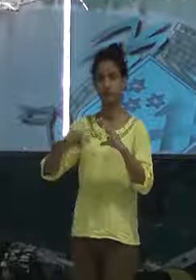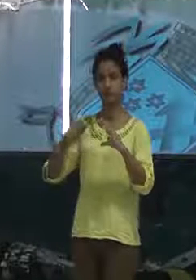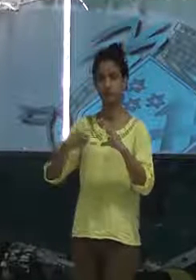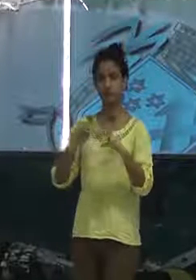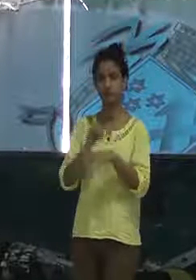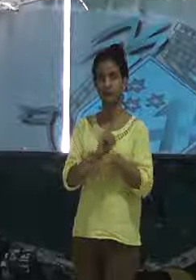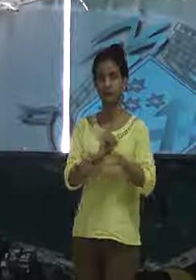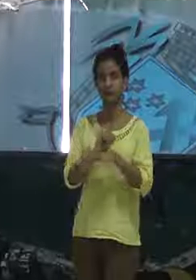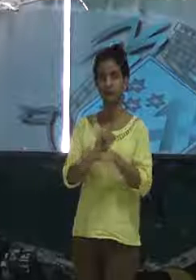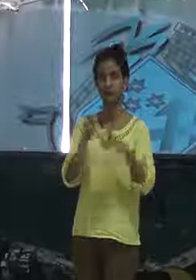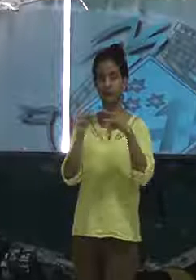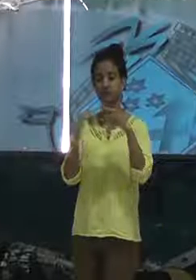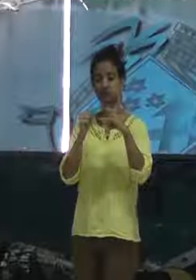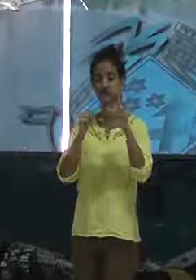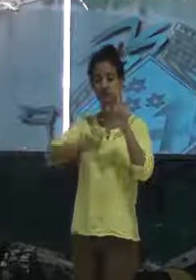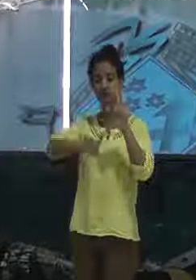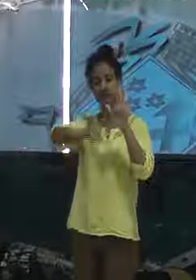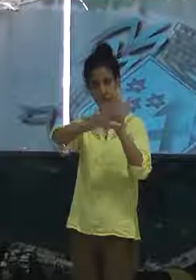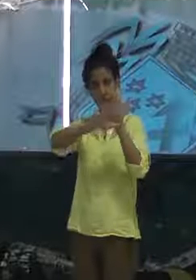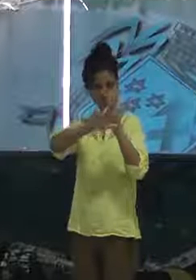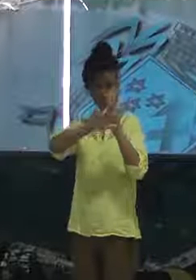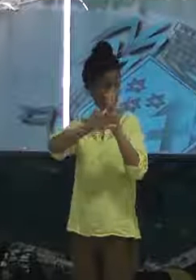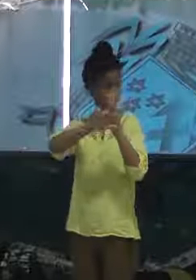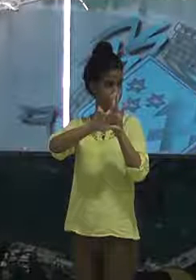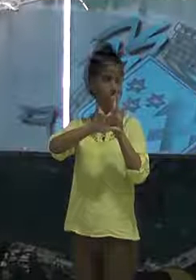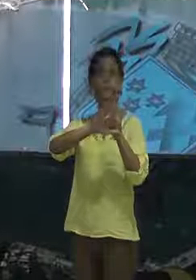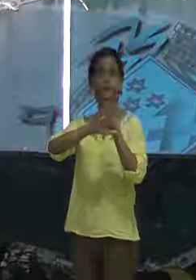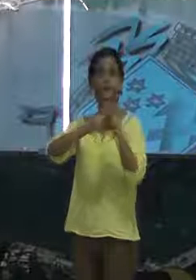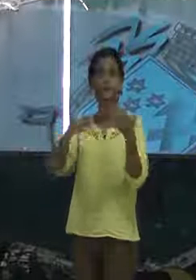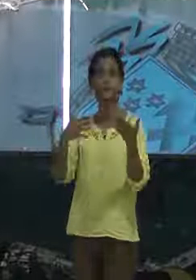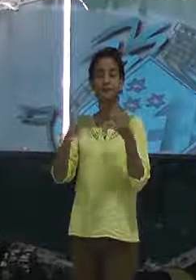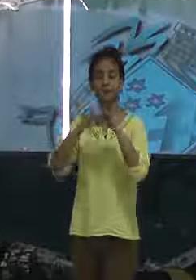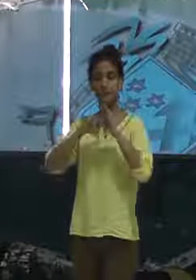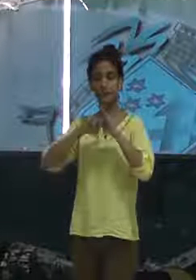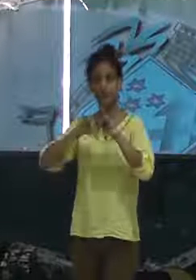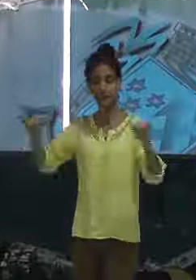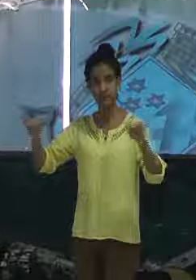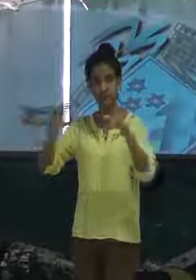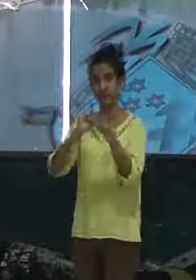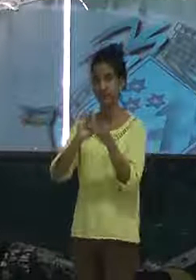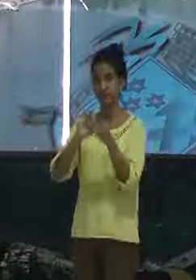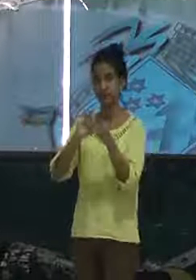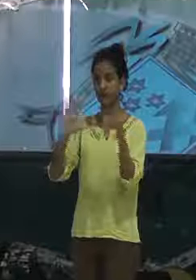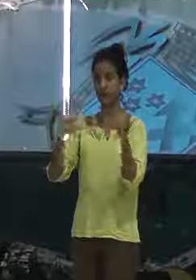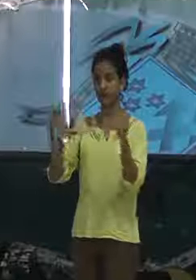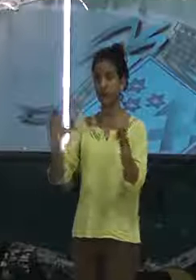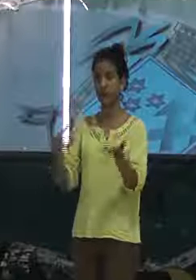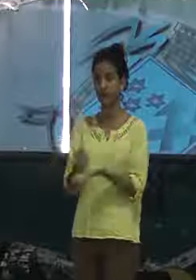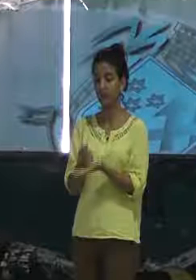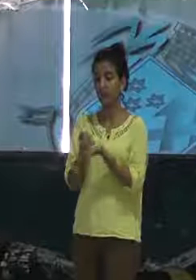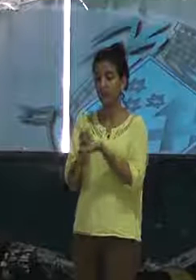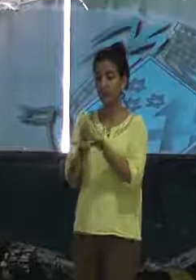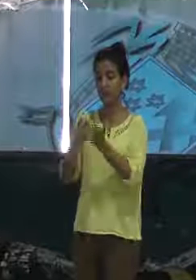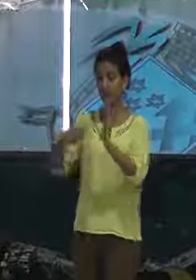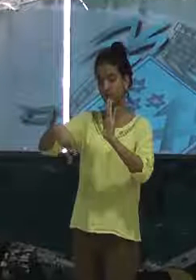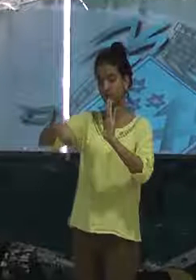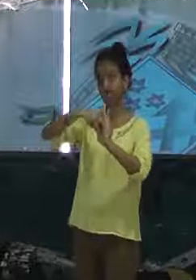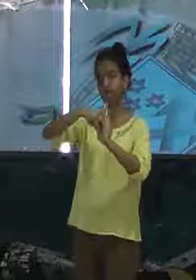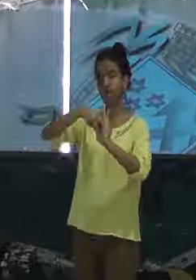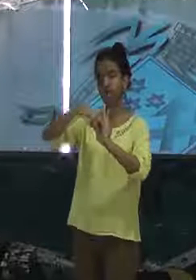a legislação vigente, informamos a liberação de recursos financeiros destinados a garantir